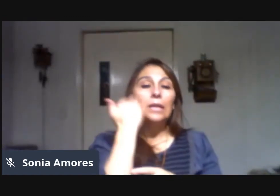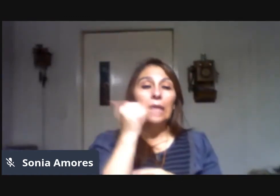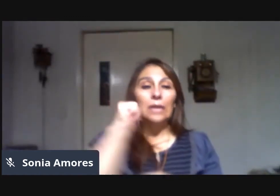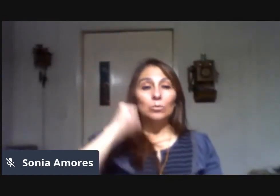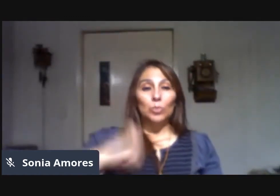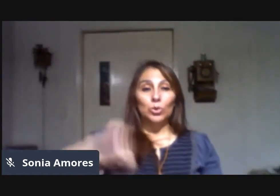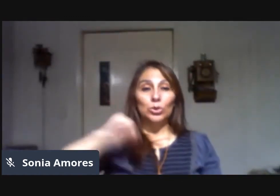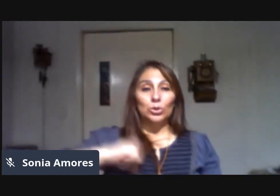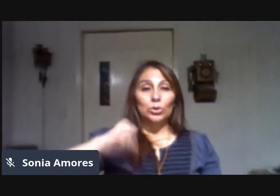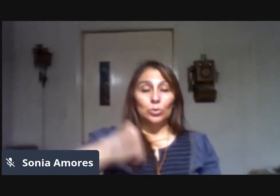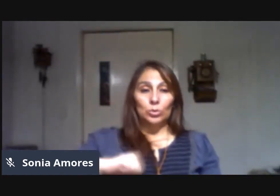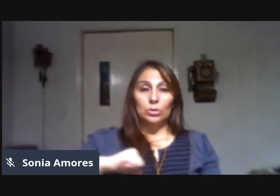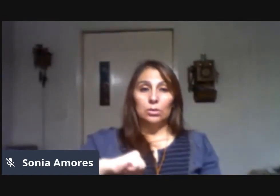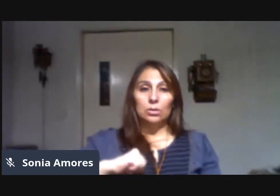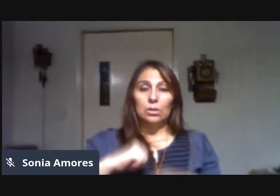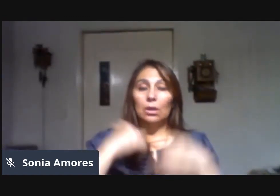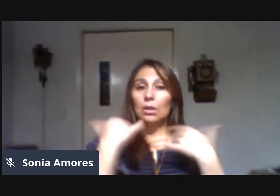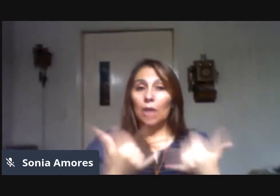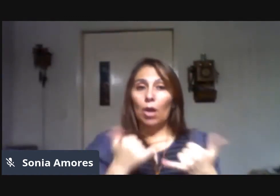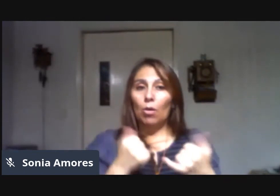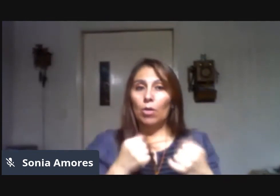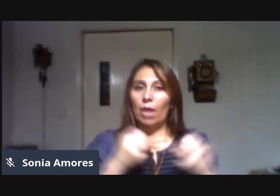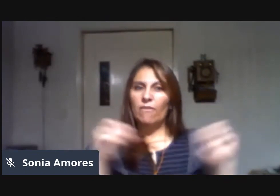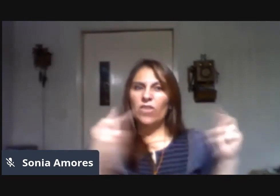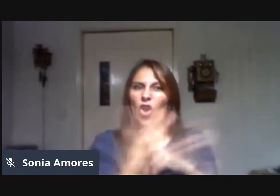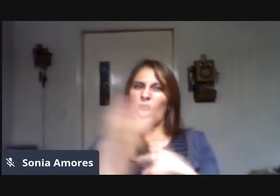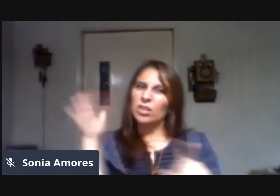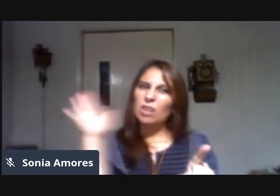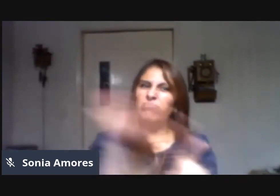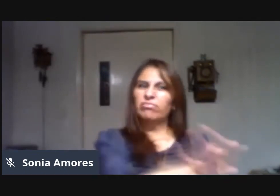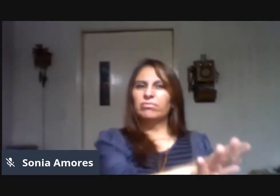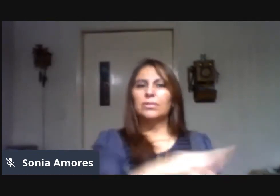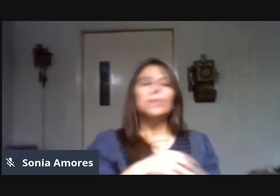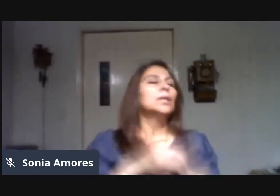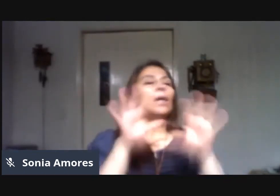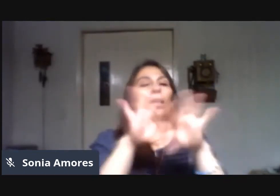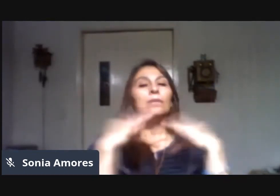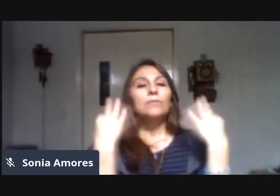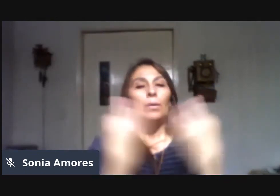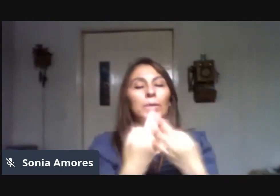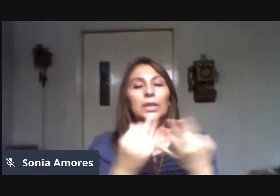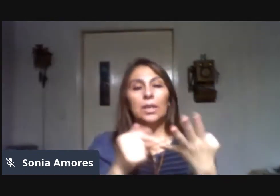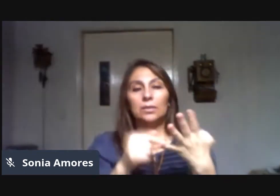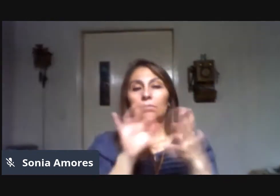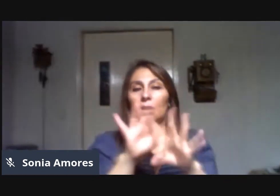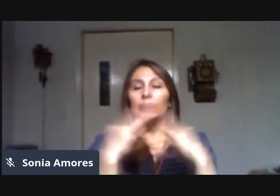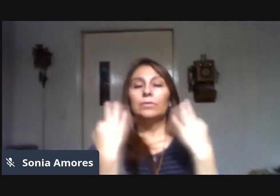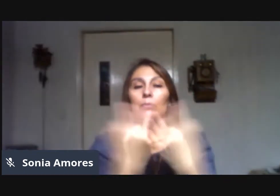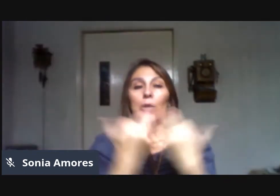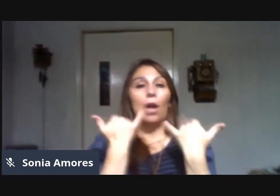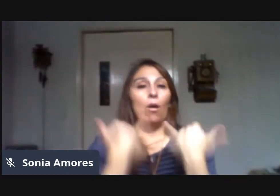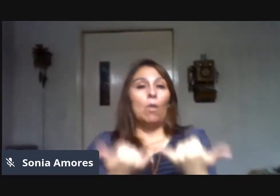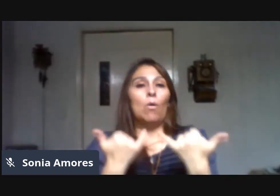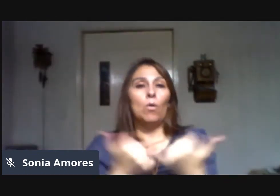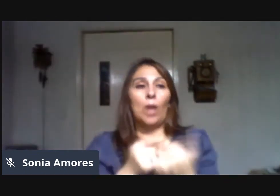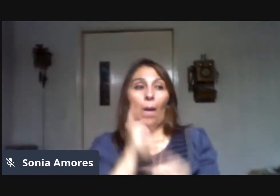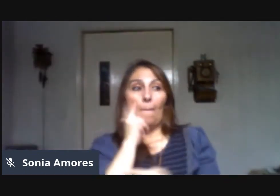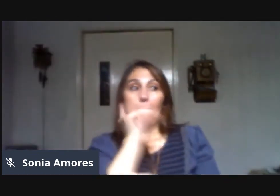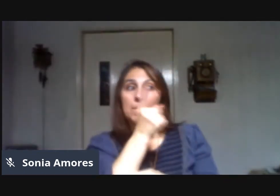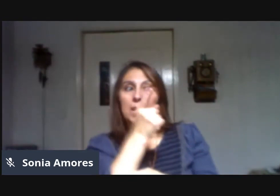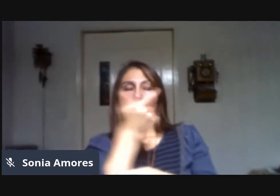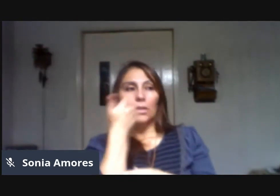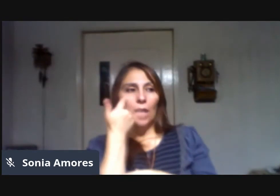están totalmente violentadas, las familias que están siendo amenazadas por